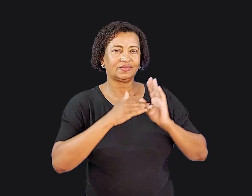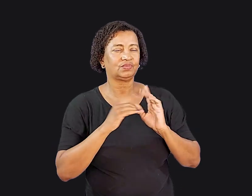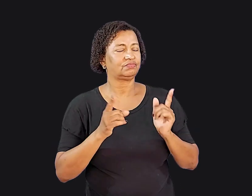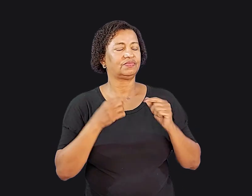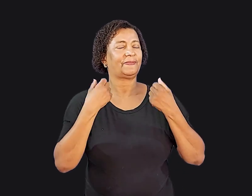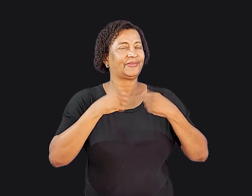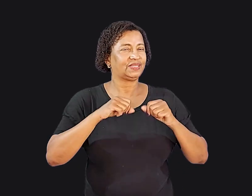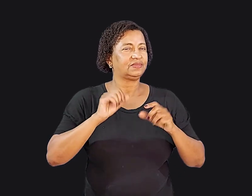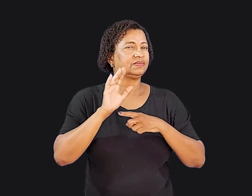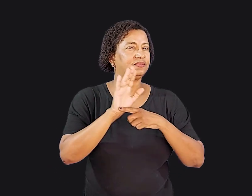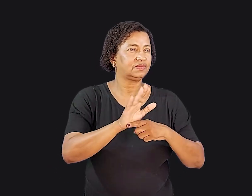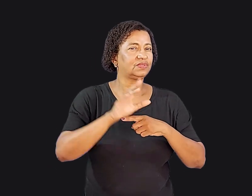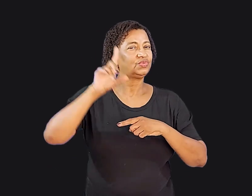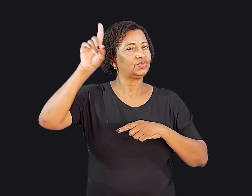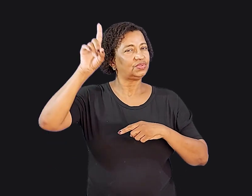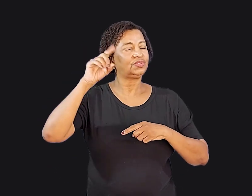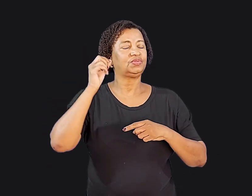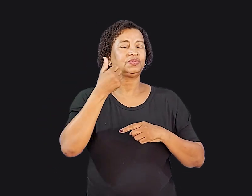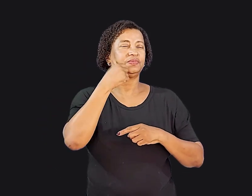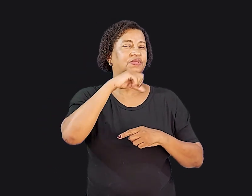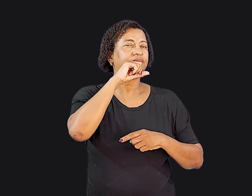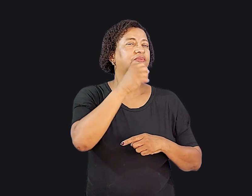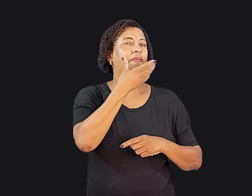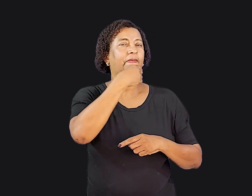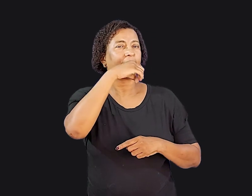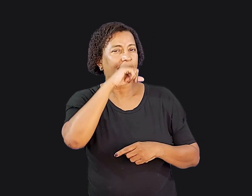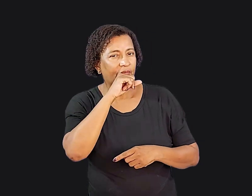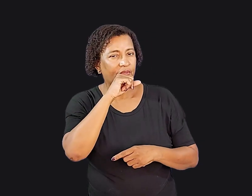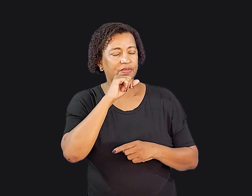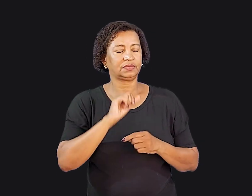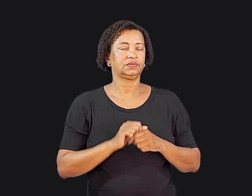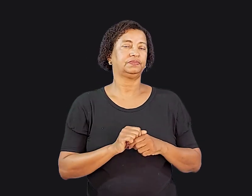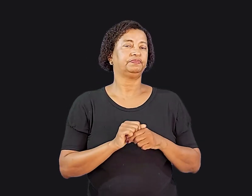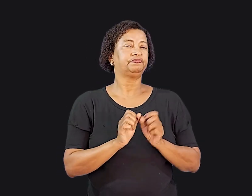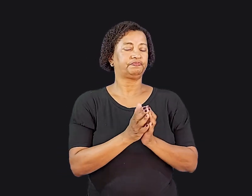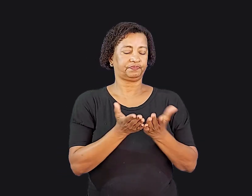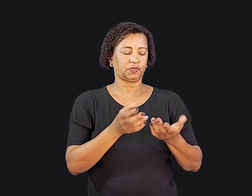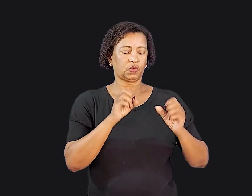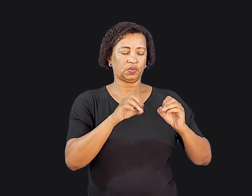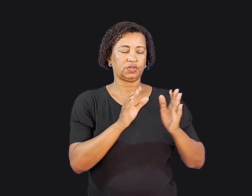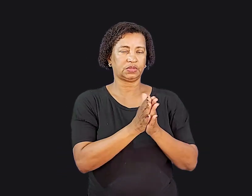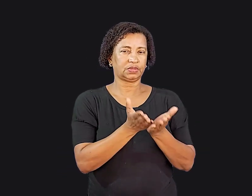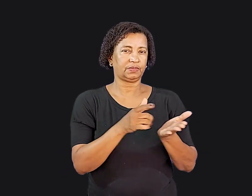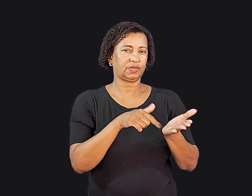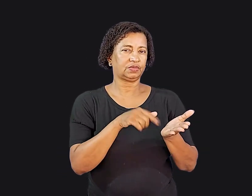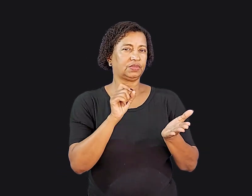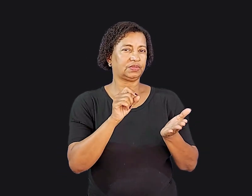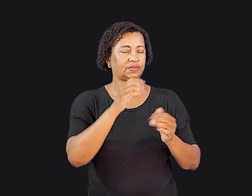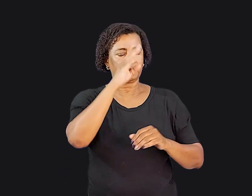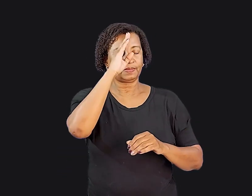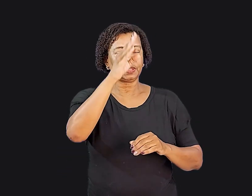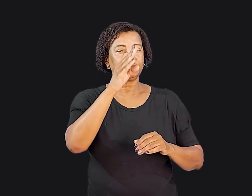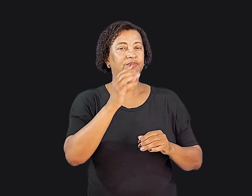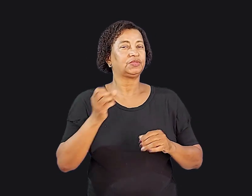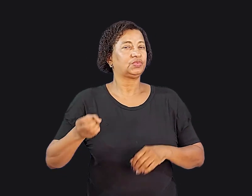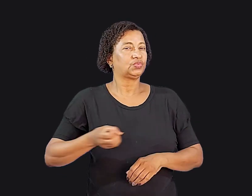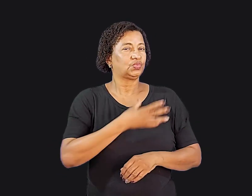mãe ou um cônjuge adequado. A grande mensagem da Bíblia, principalmente do ensino de Jesus sobre o novo nascimento, é que jamais